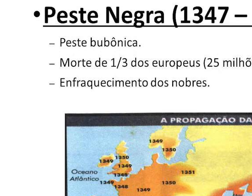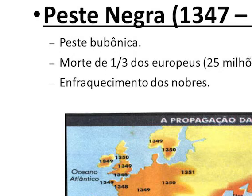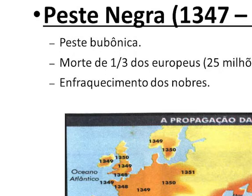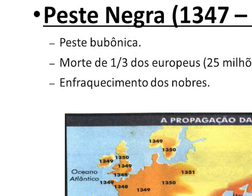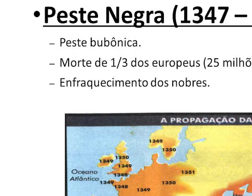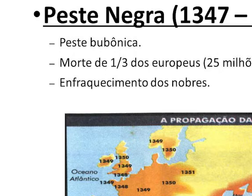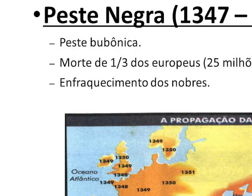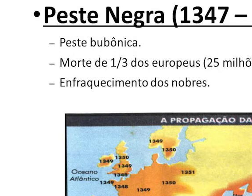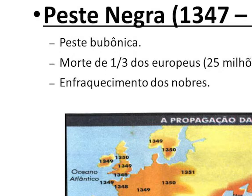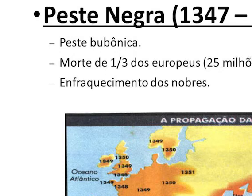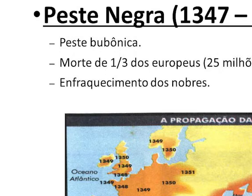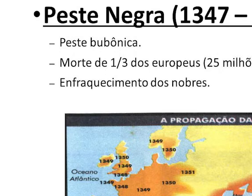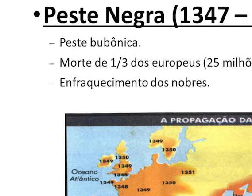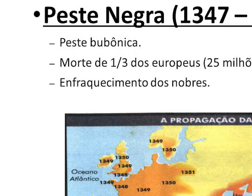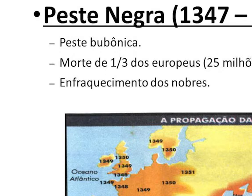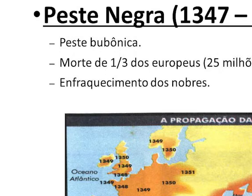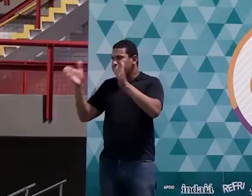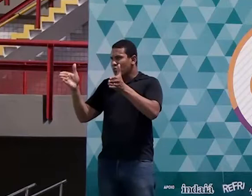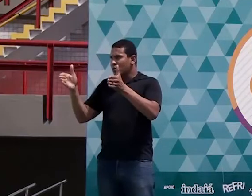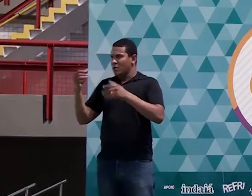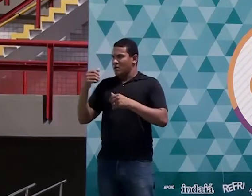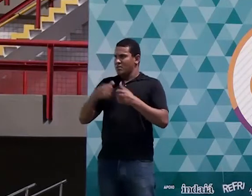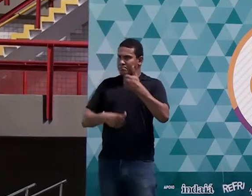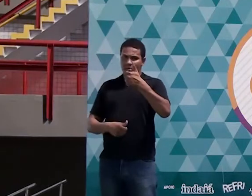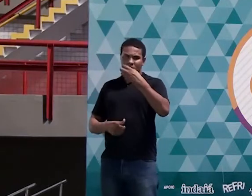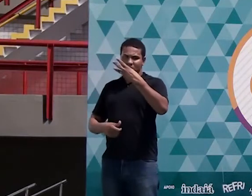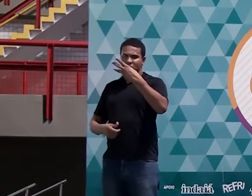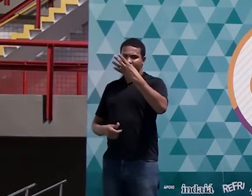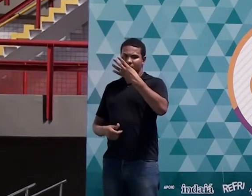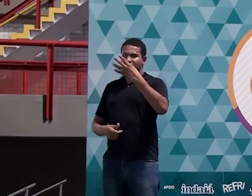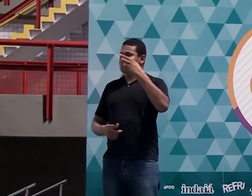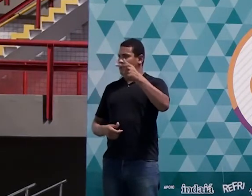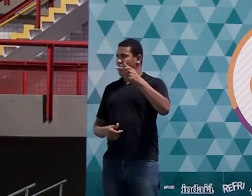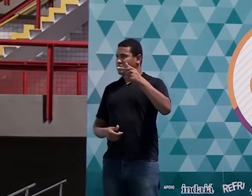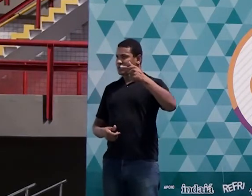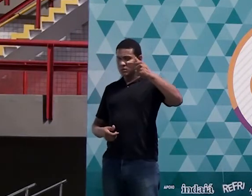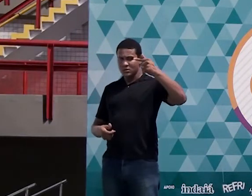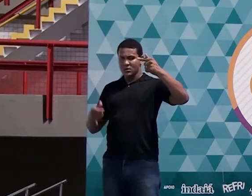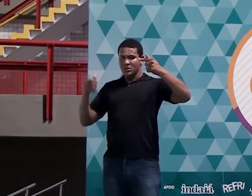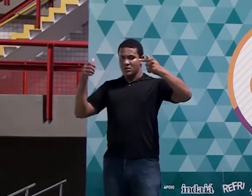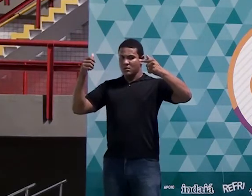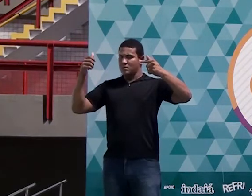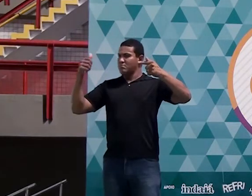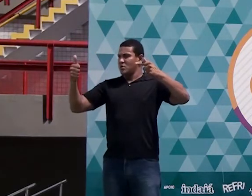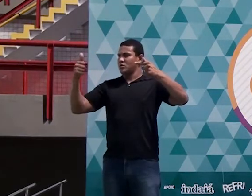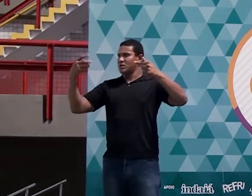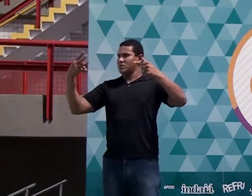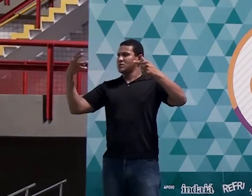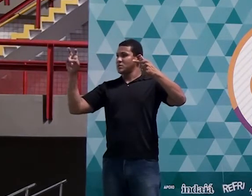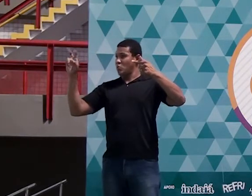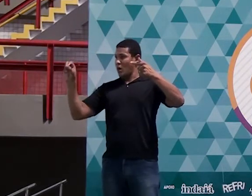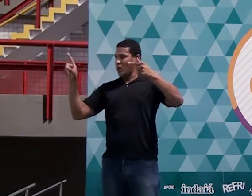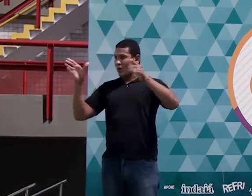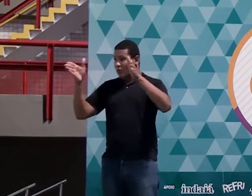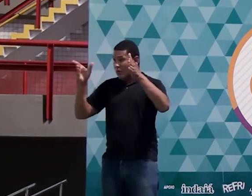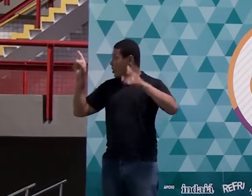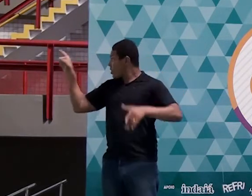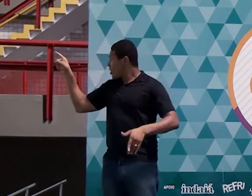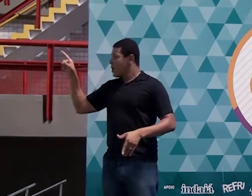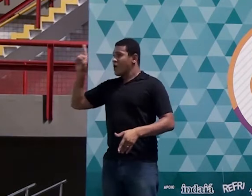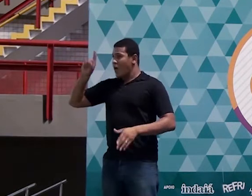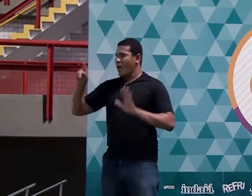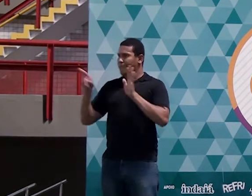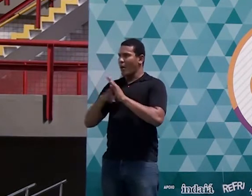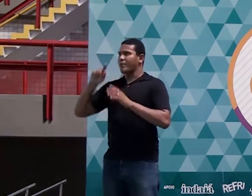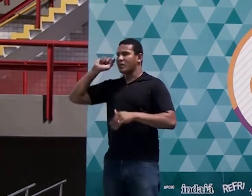lá 1347, 1348. Saiba logo que eu estou falando de quem? Da peste negra. Tá